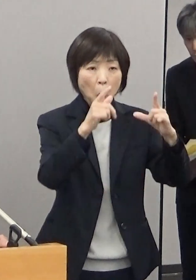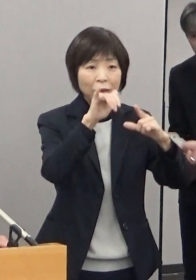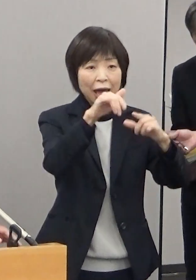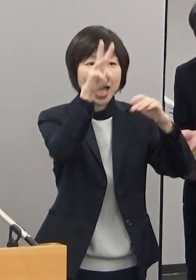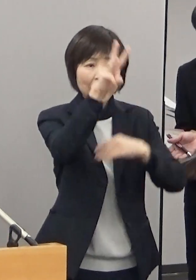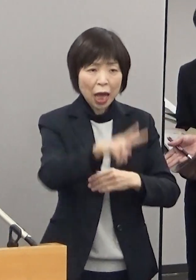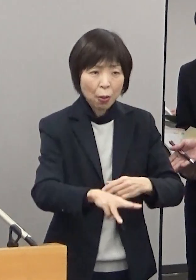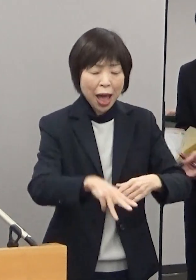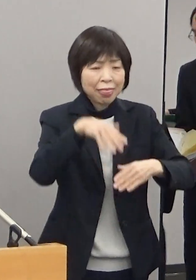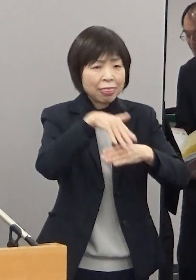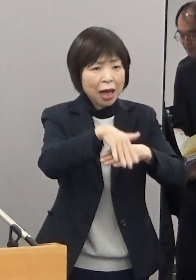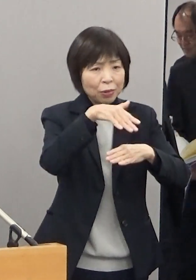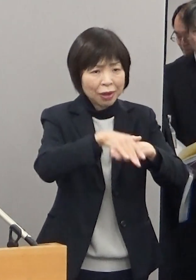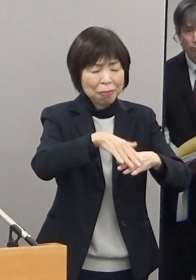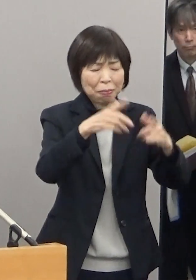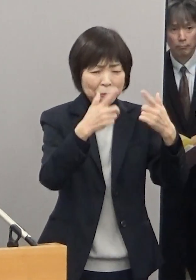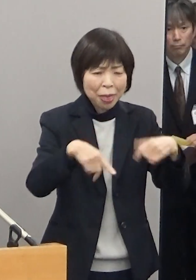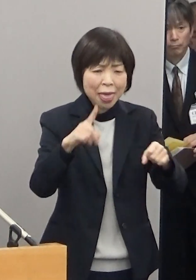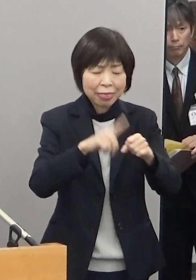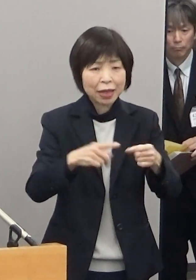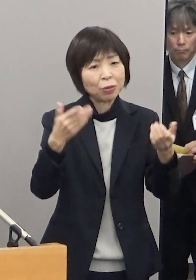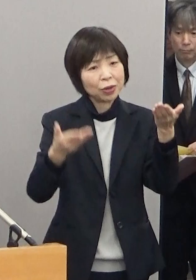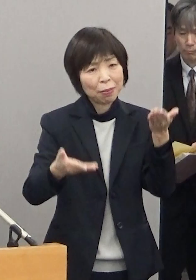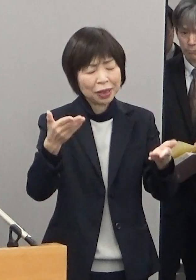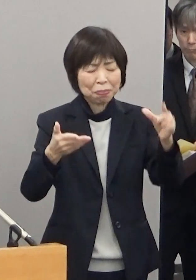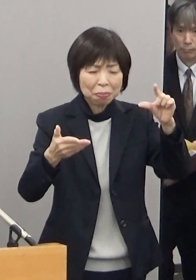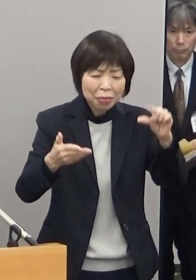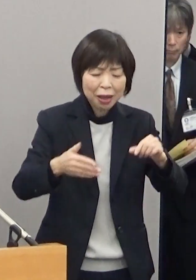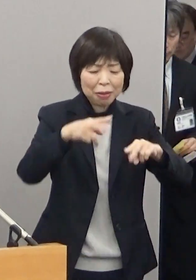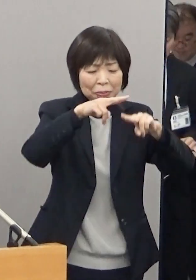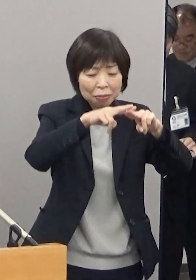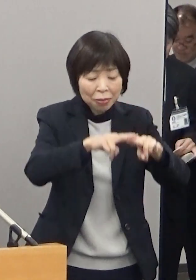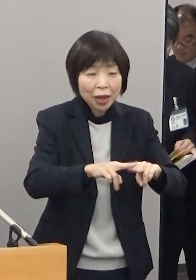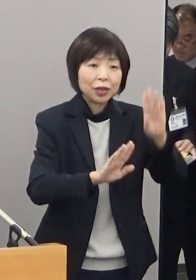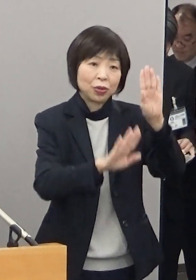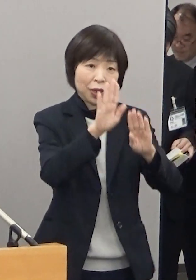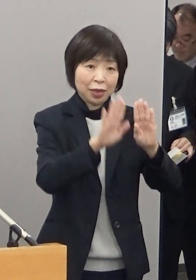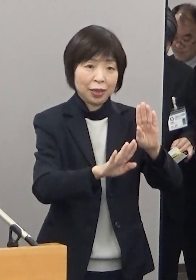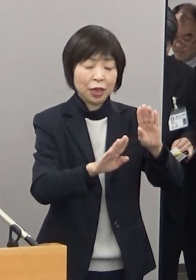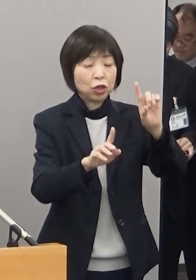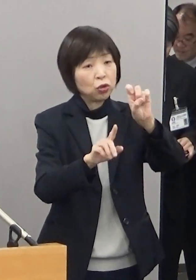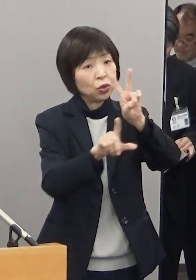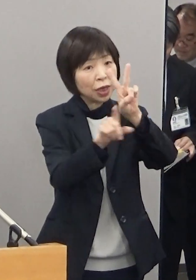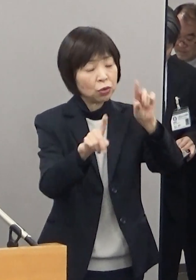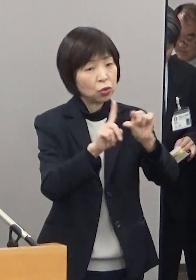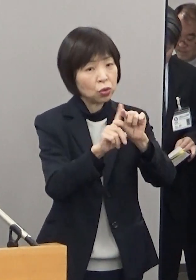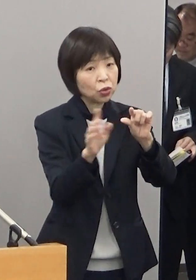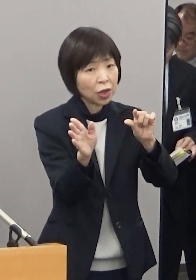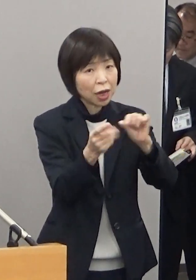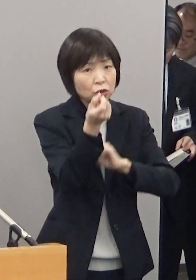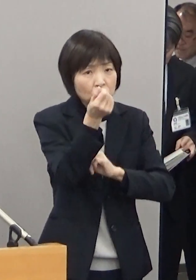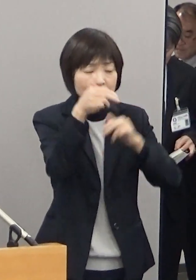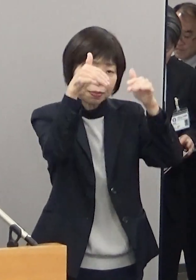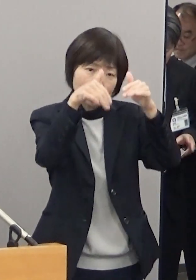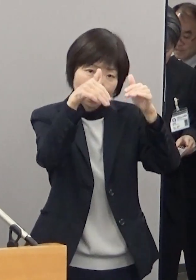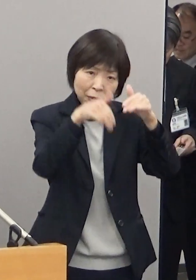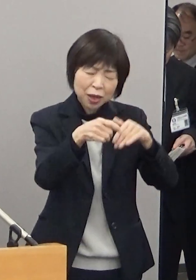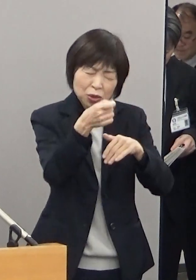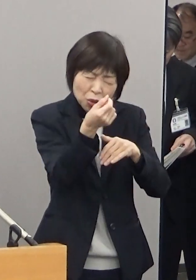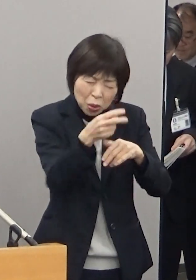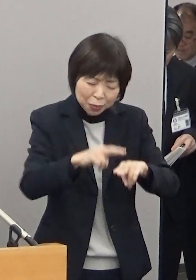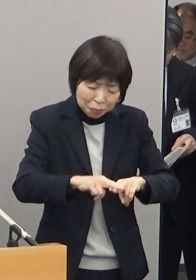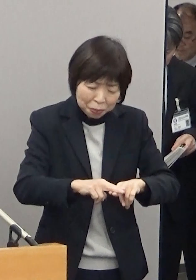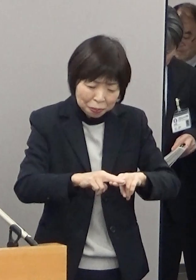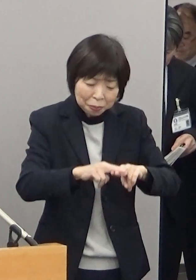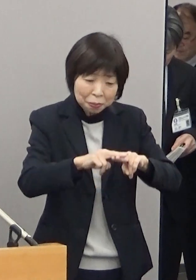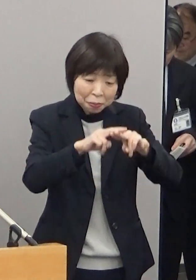の量を大きく下回っています。今月中旬からの降雨によりまして、この貯水量の回復を見た